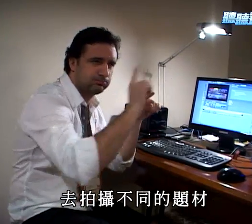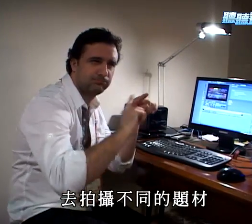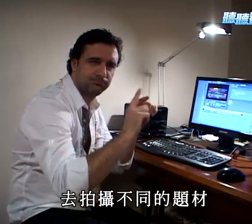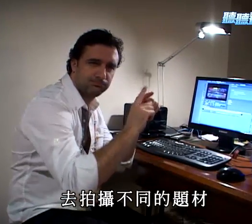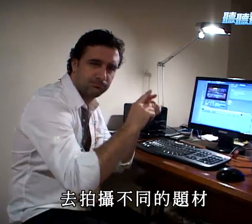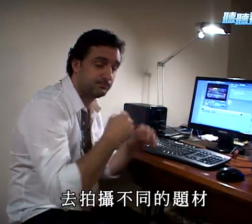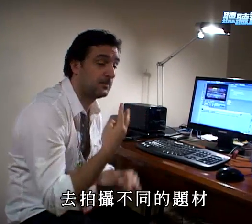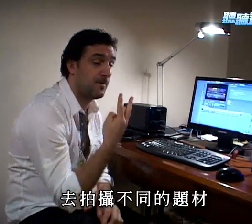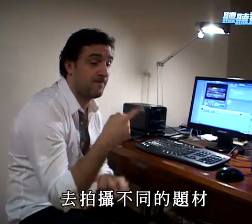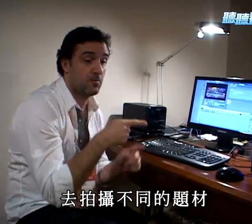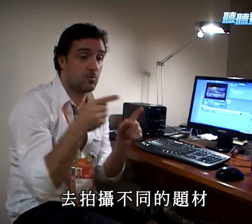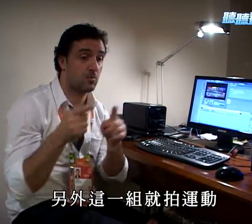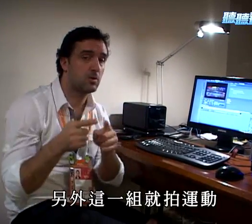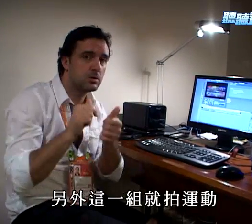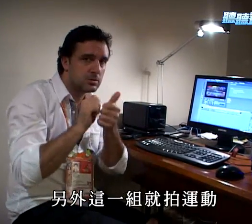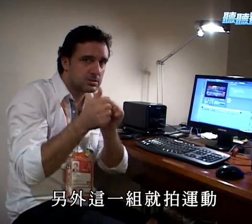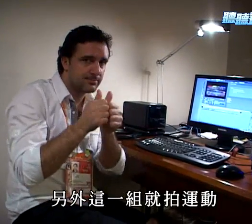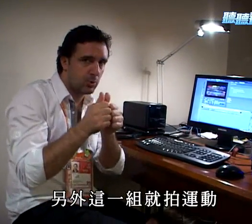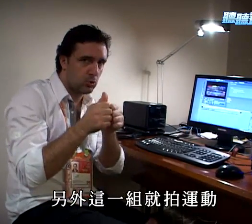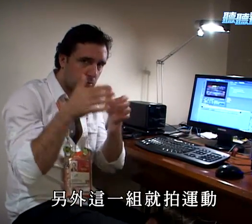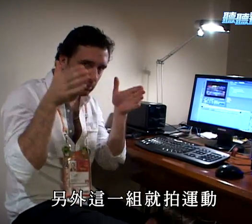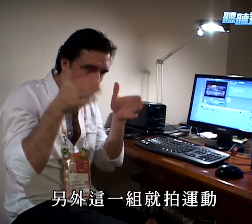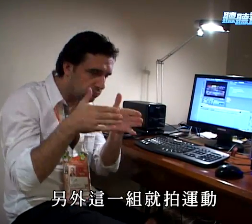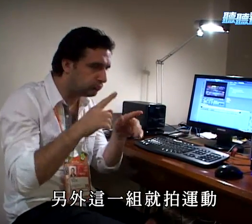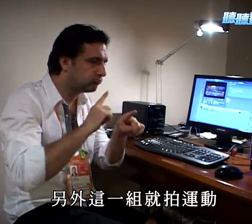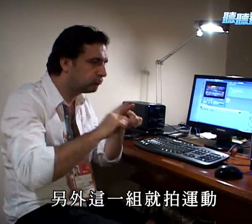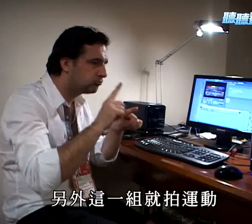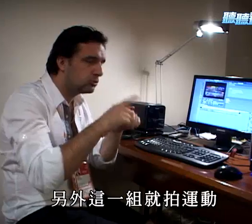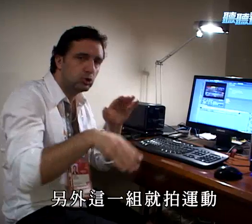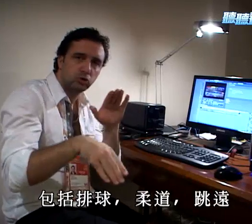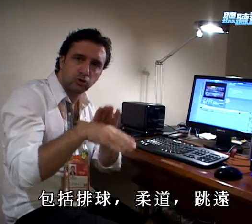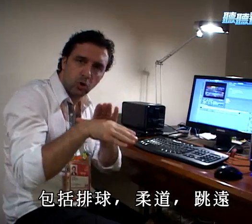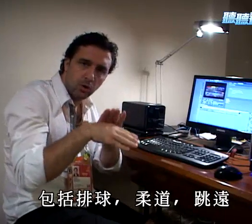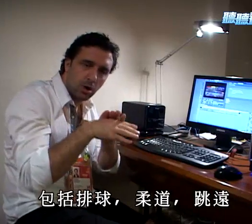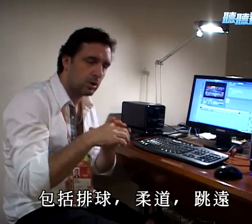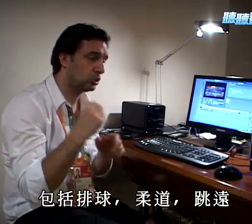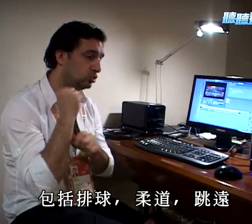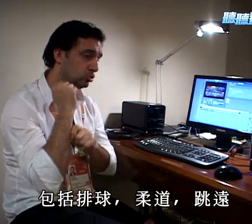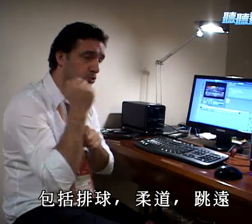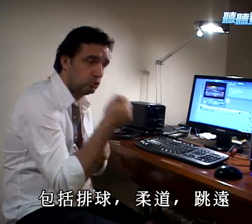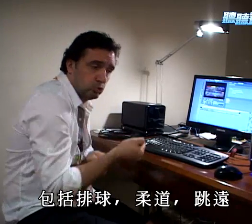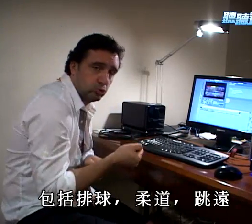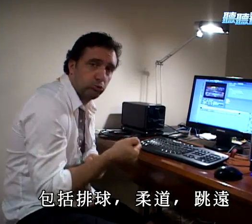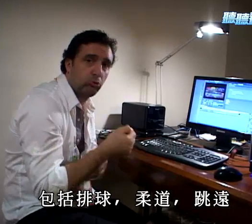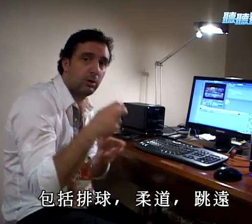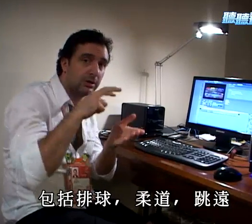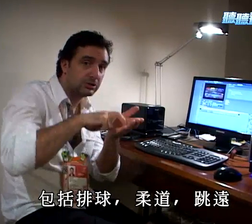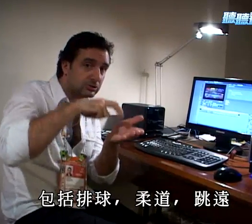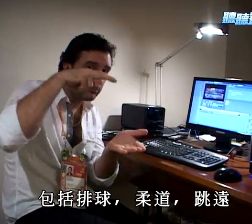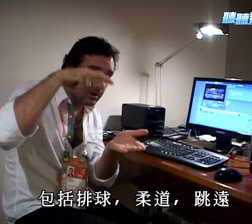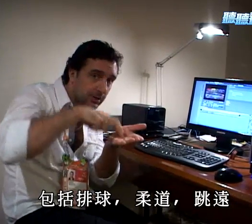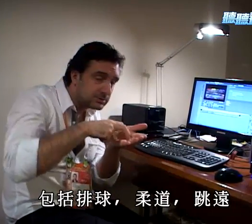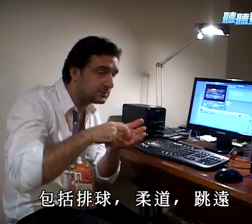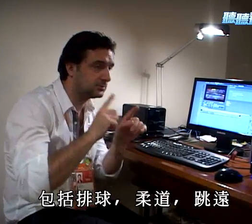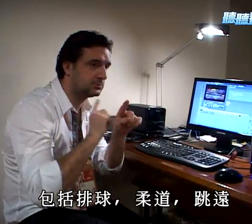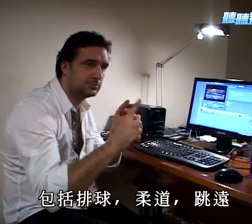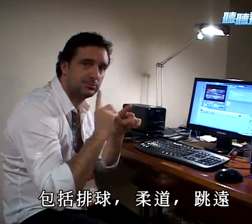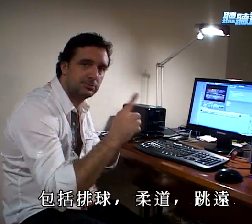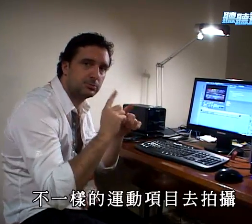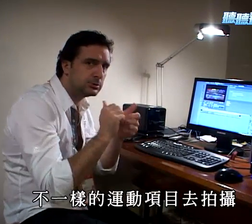题材。另外这一组呢，就拍运动，包括排球啊、柔道啊、跳远啊，不一样的